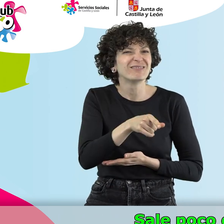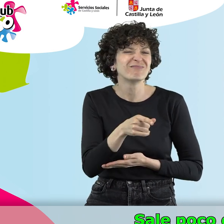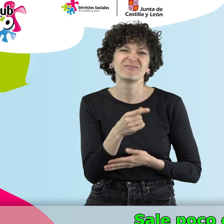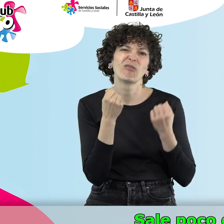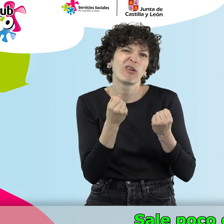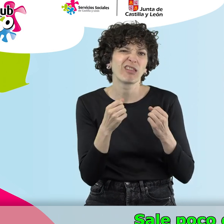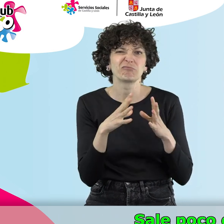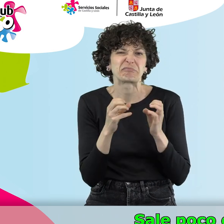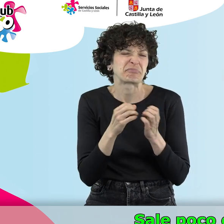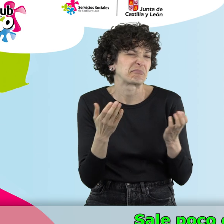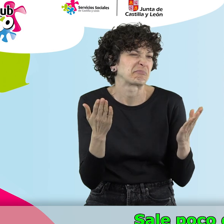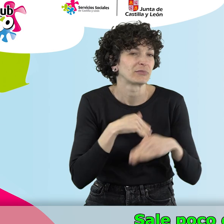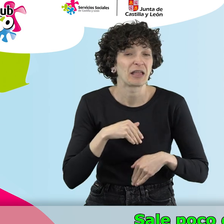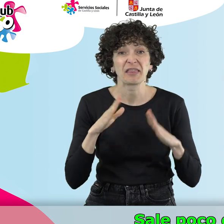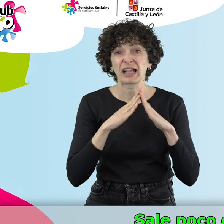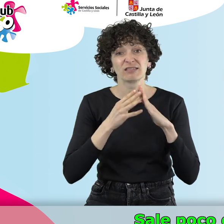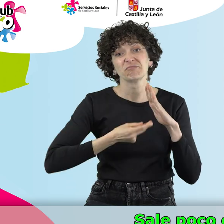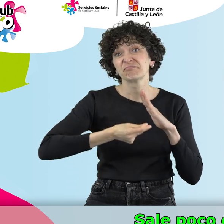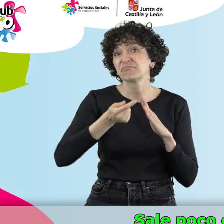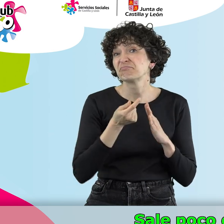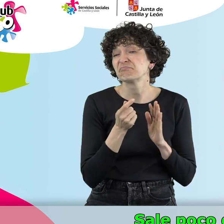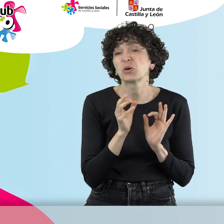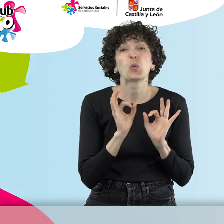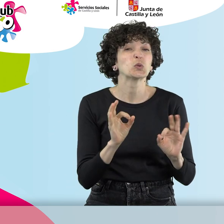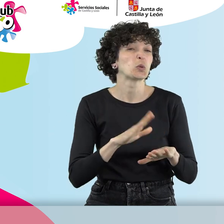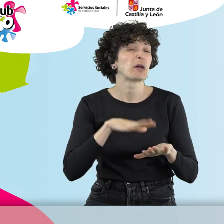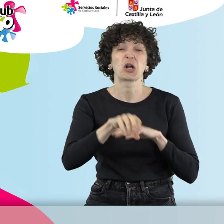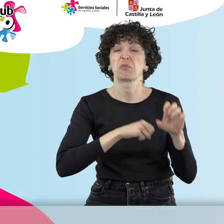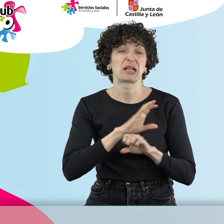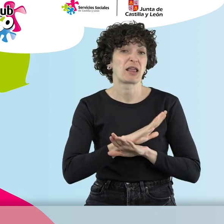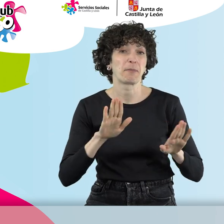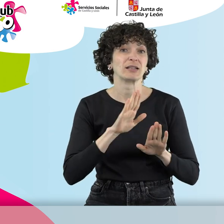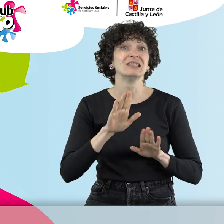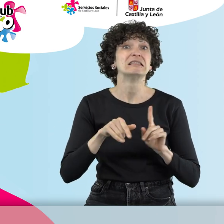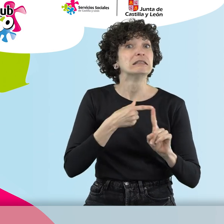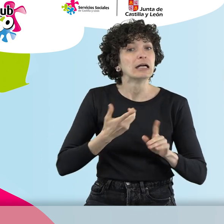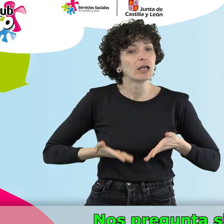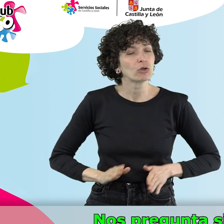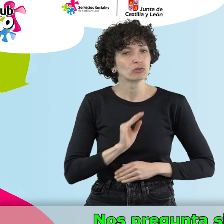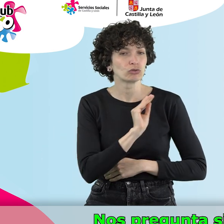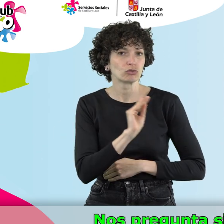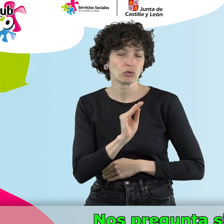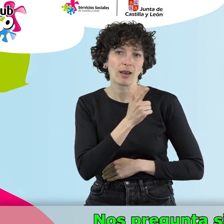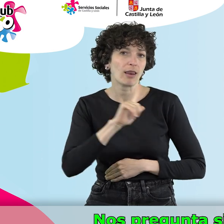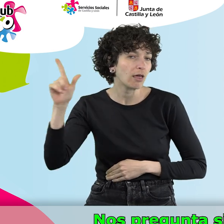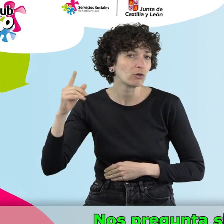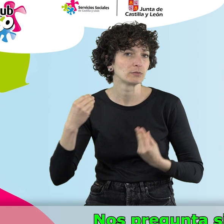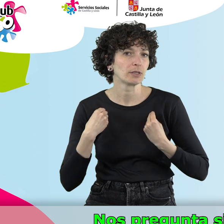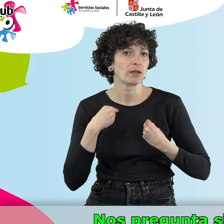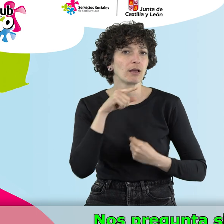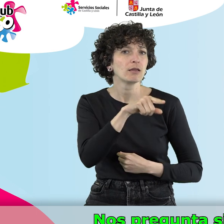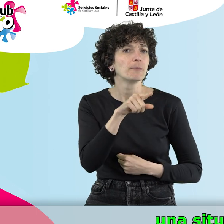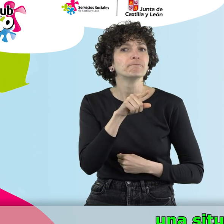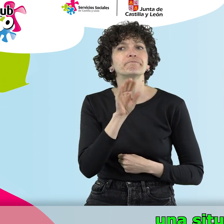ganas. Sale poco de casa, lo justo para realizar compras. Además, tiene lejos a sus hijos. Nos pregunta si hay alguien en su